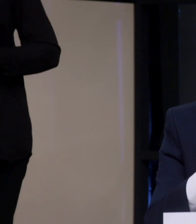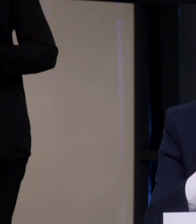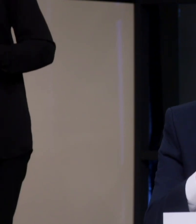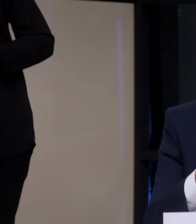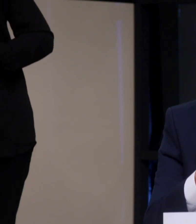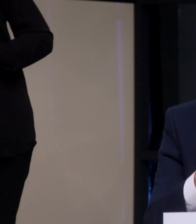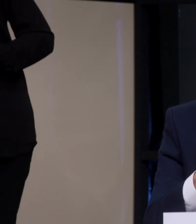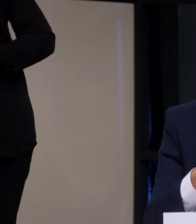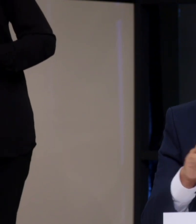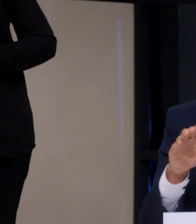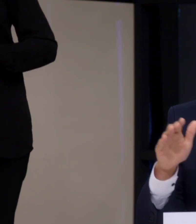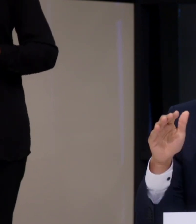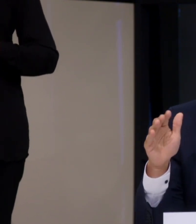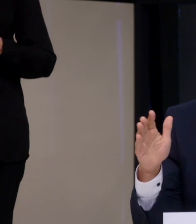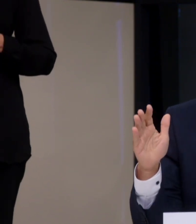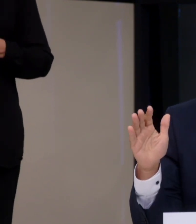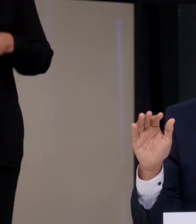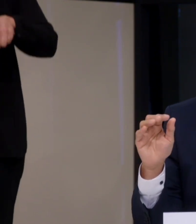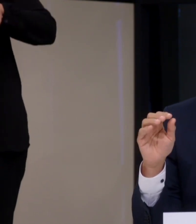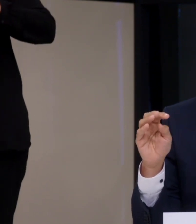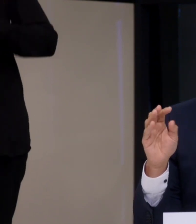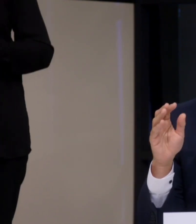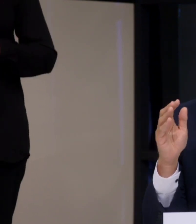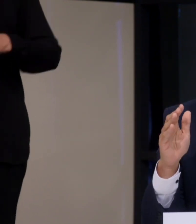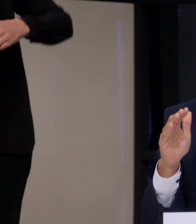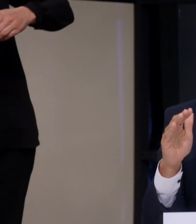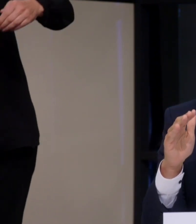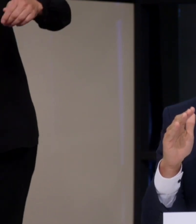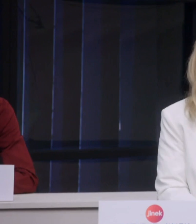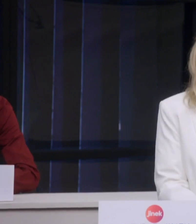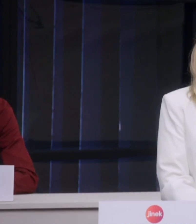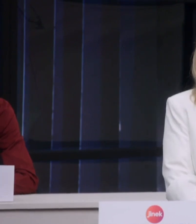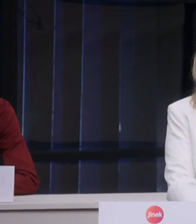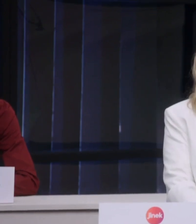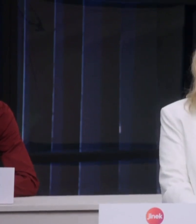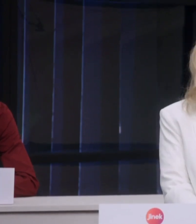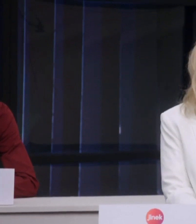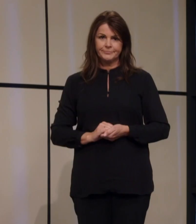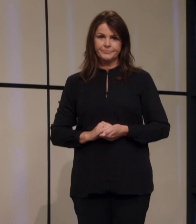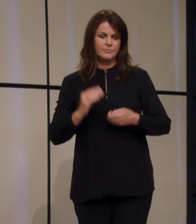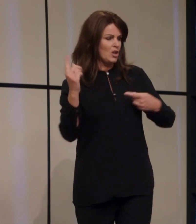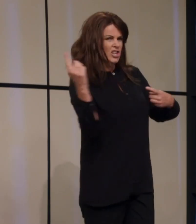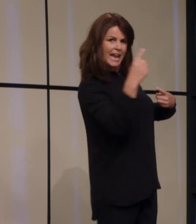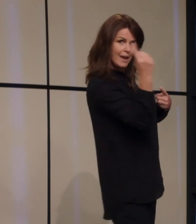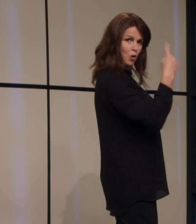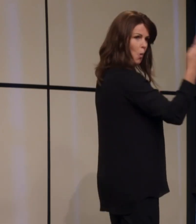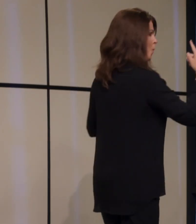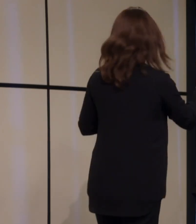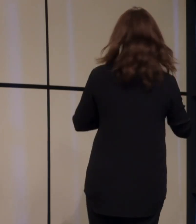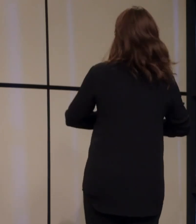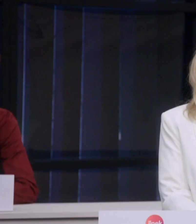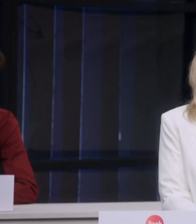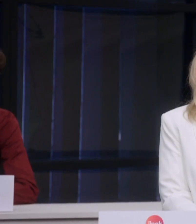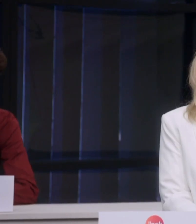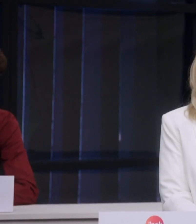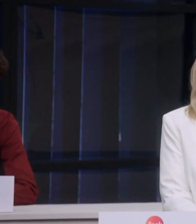Nou, dan is dit het moment om de nummer 1 aan u te laten zien. Ik draai me even om, want daar staat